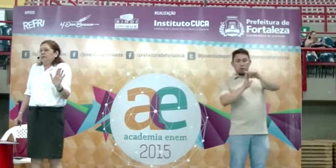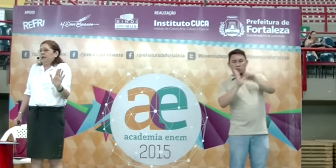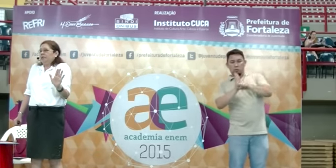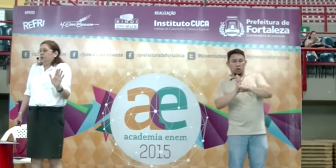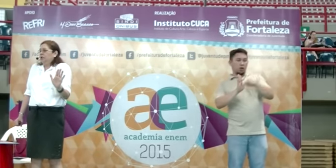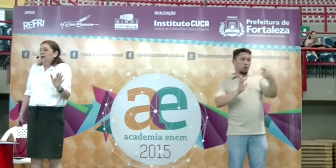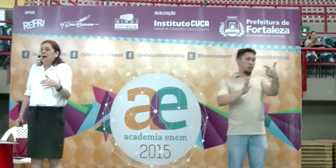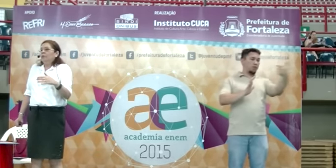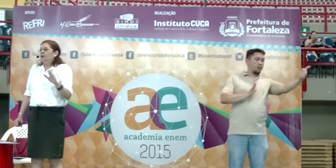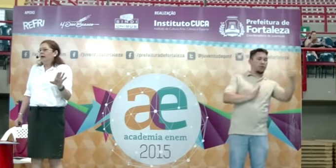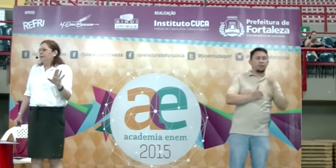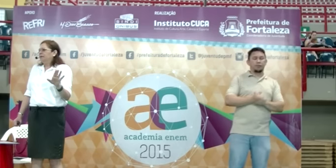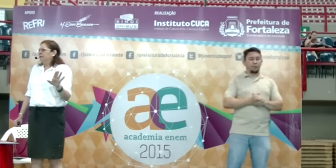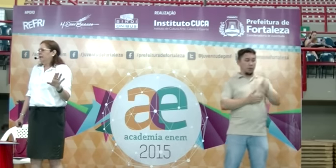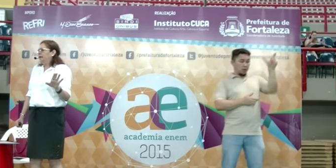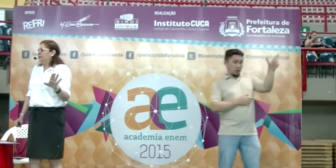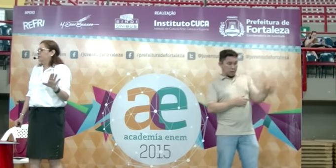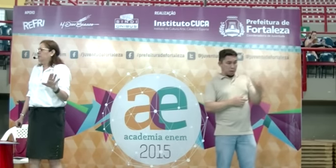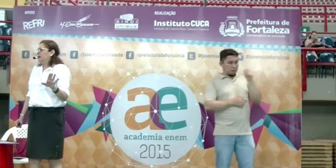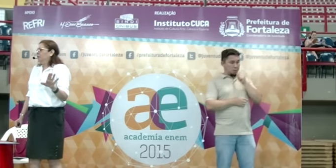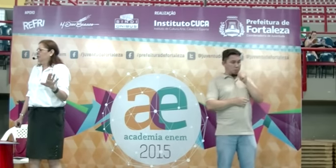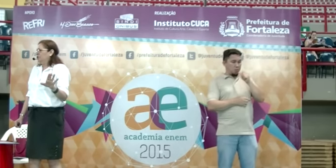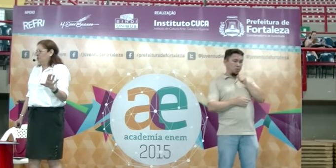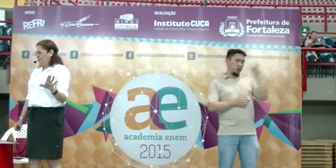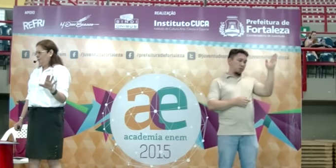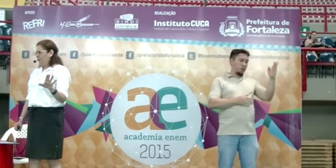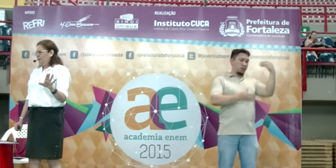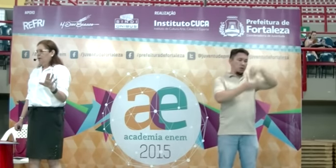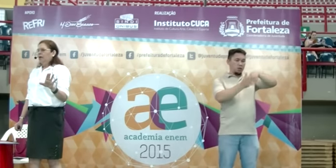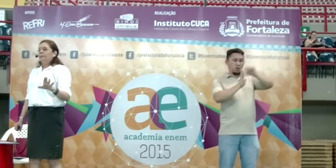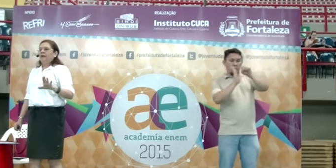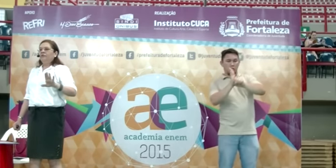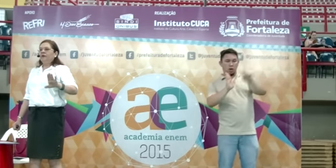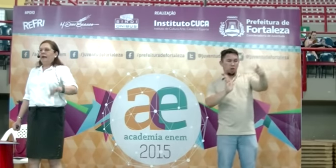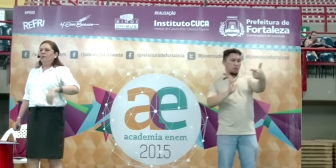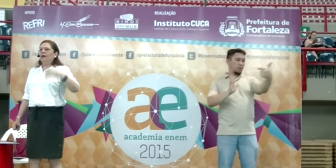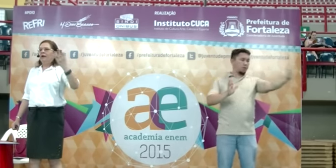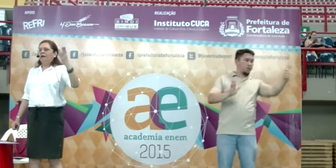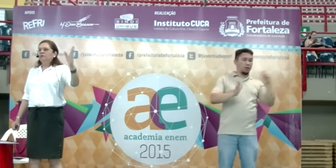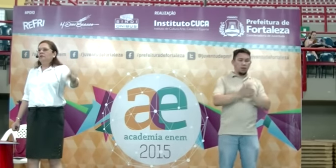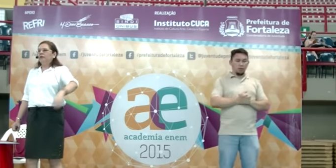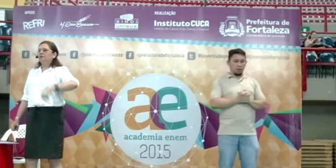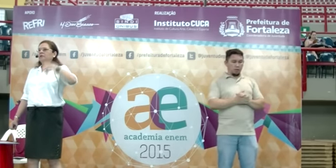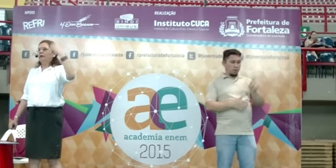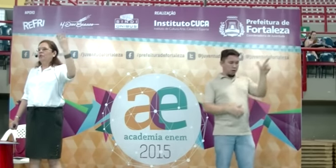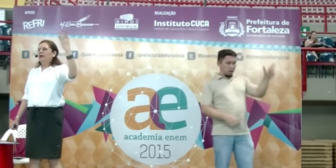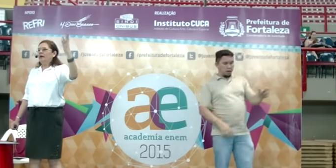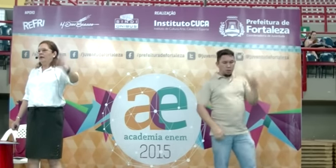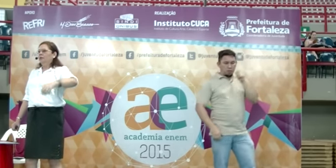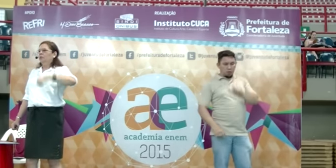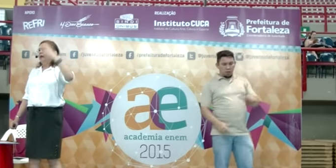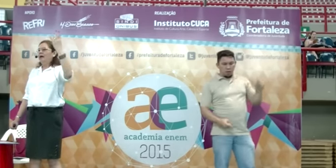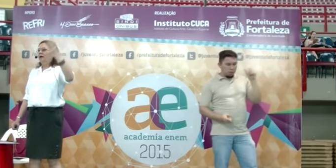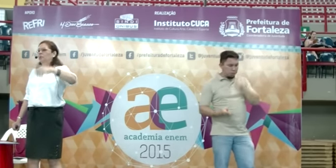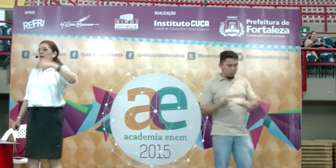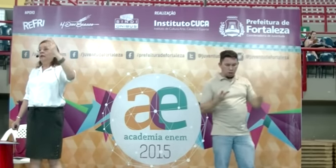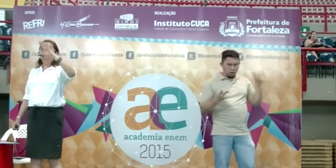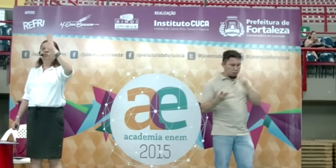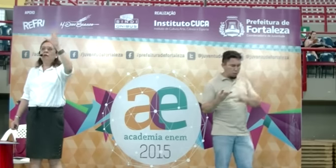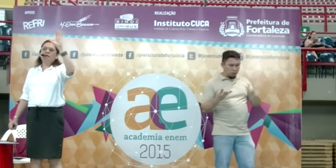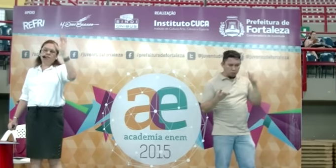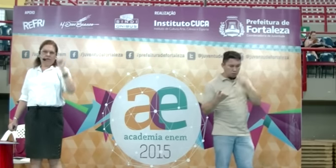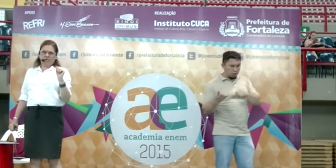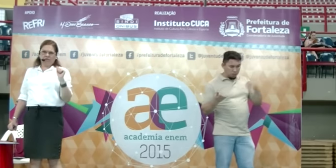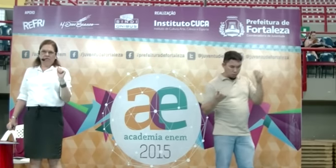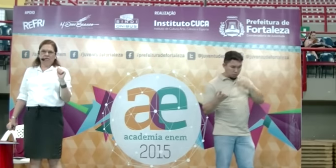ou simplesmente a mulher brasileira no século 21. Para não ficar mulher, não sei o que,